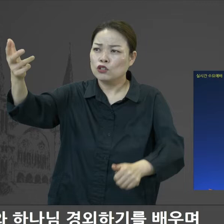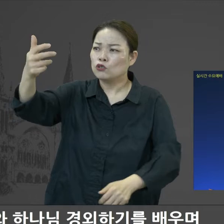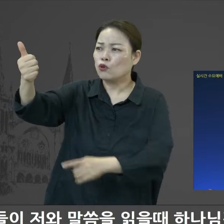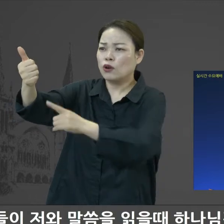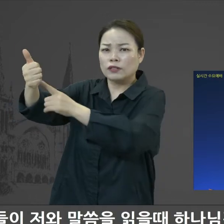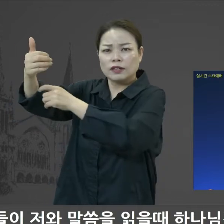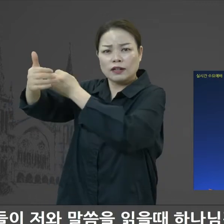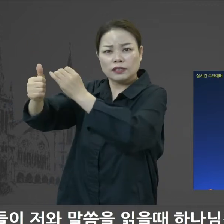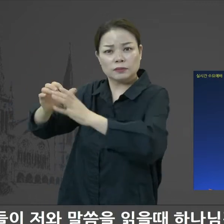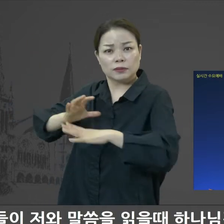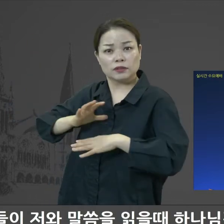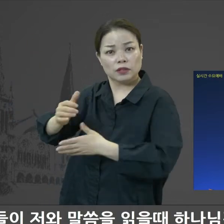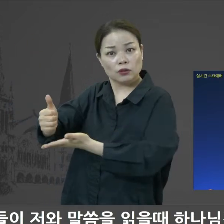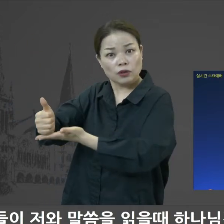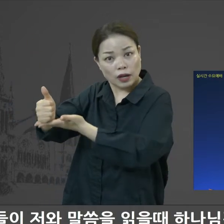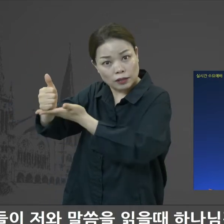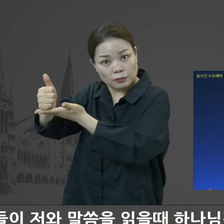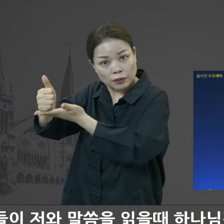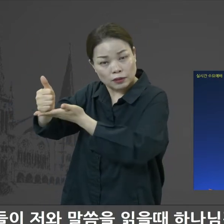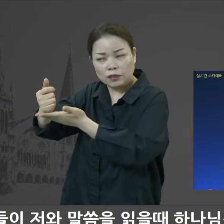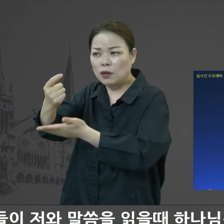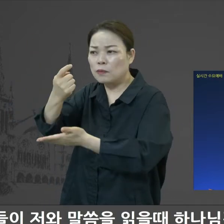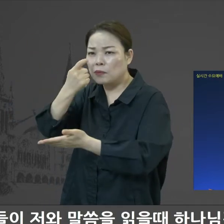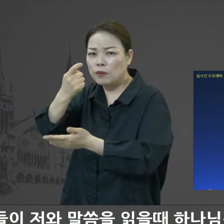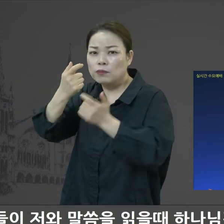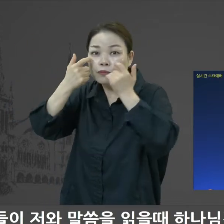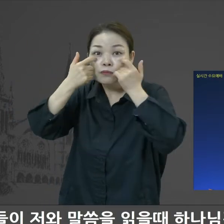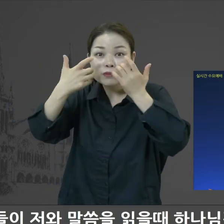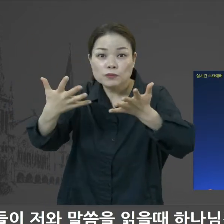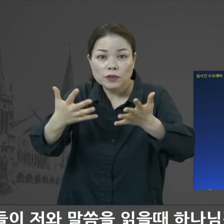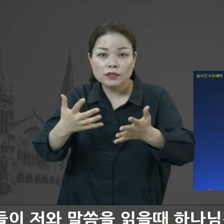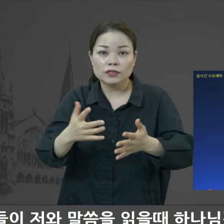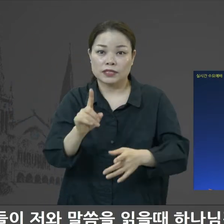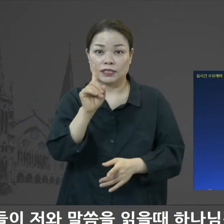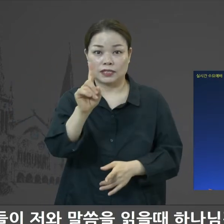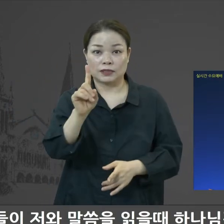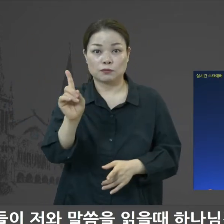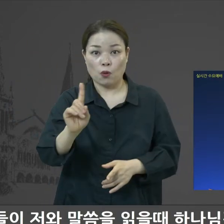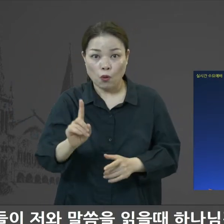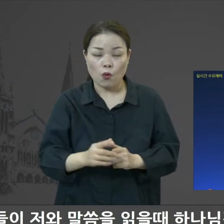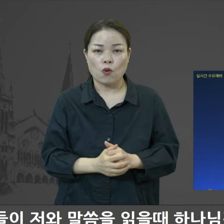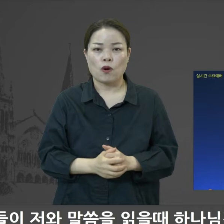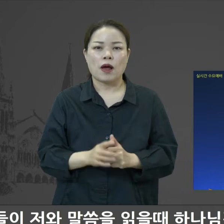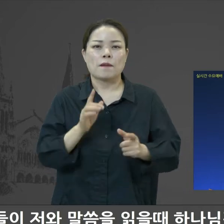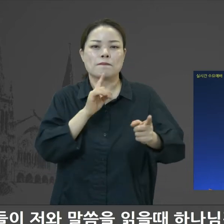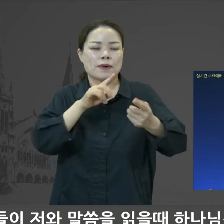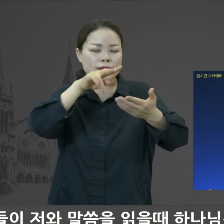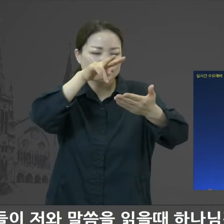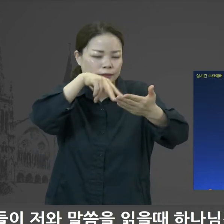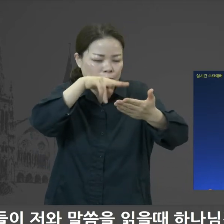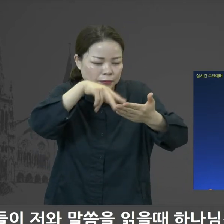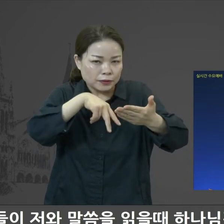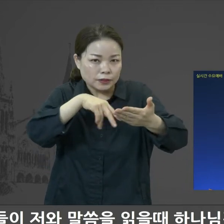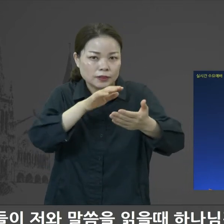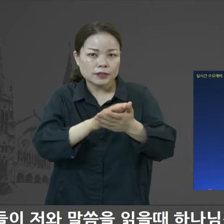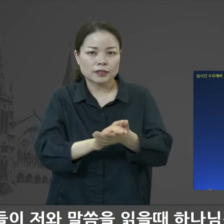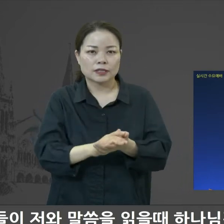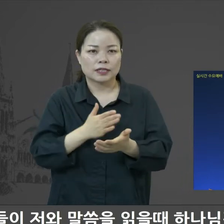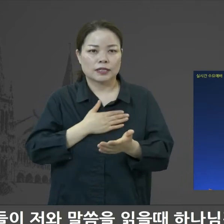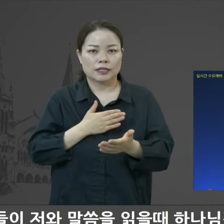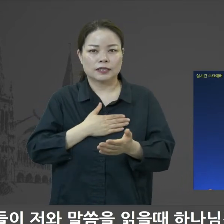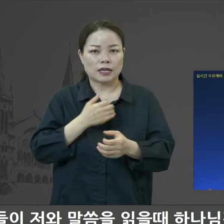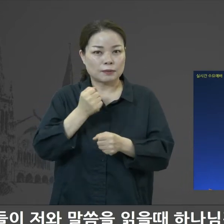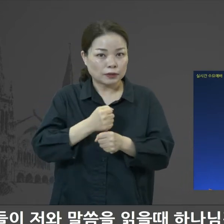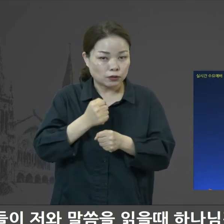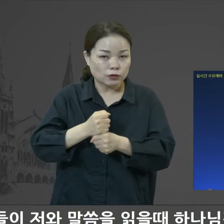하나님 경외하기를 배우면 분명해지는 것이 한 가지 있습니다. 그것은 말씀을 읽는 피조물 나